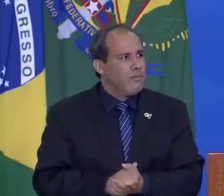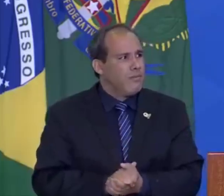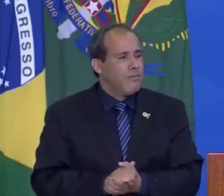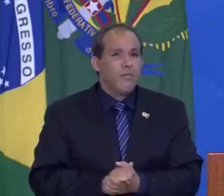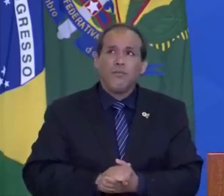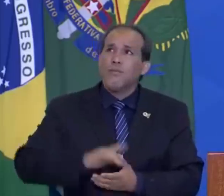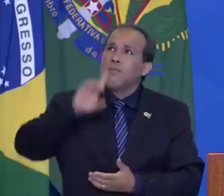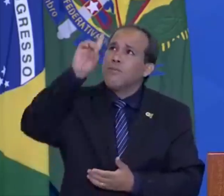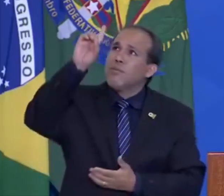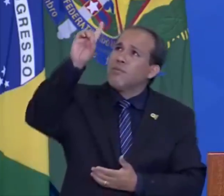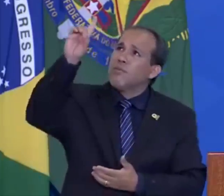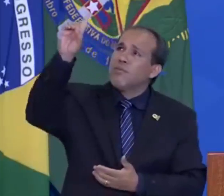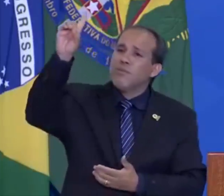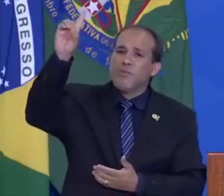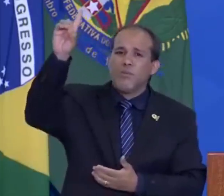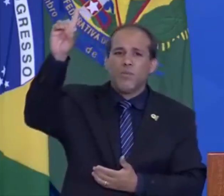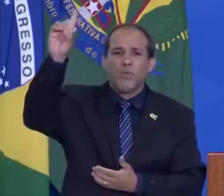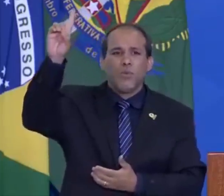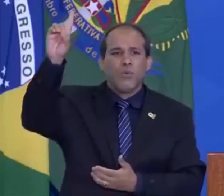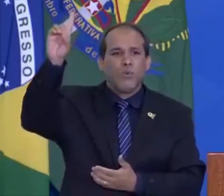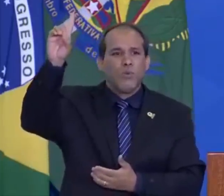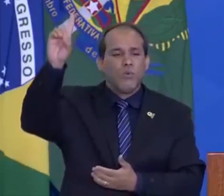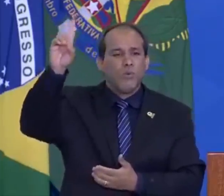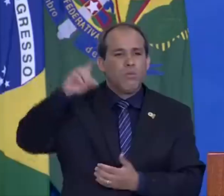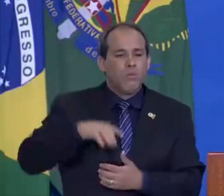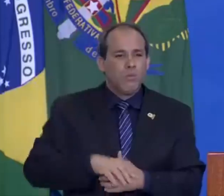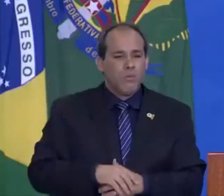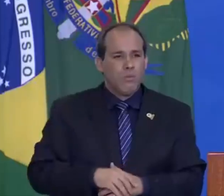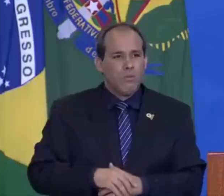que Deus não deixasse órfão